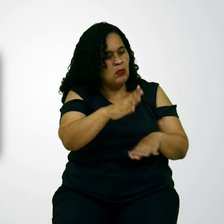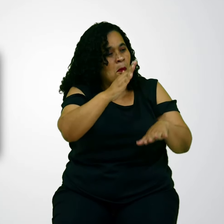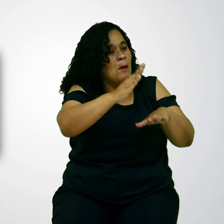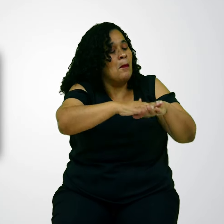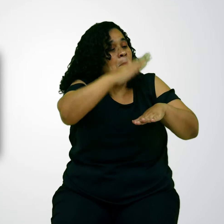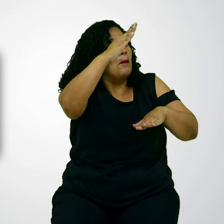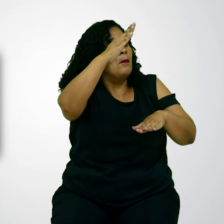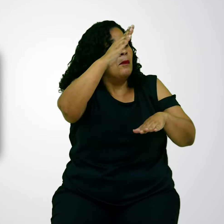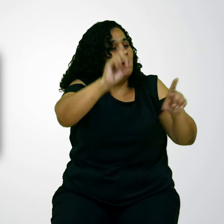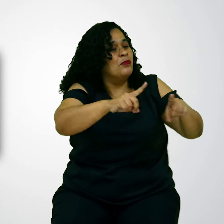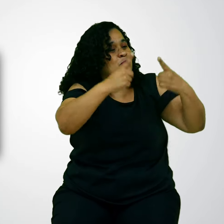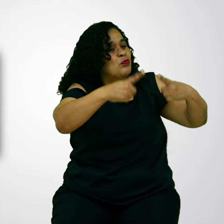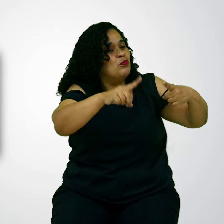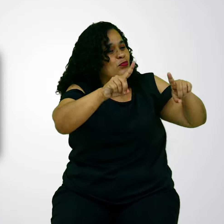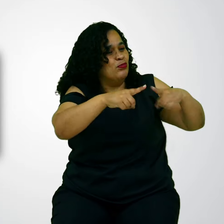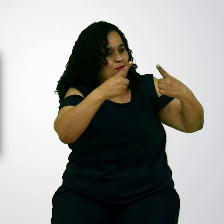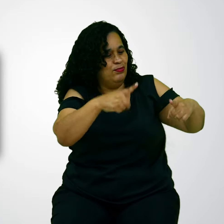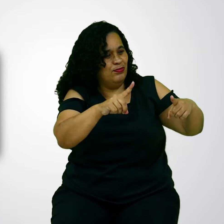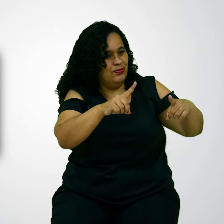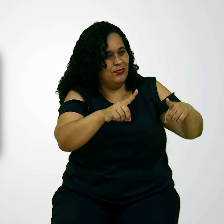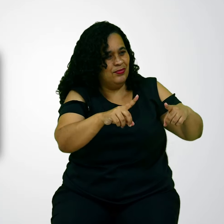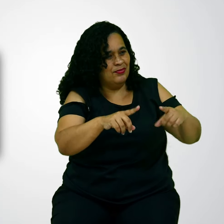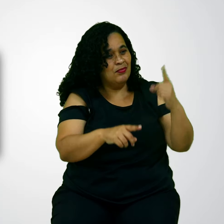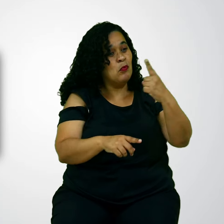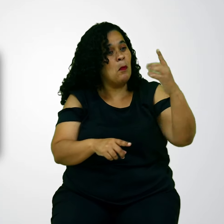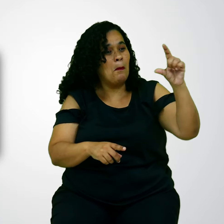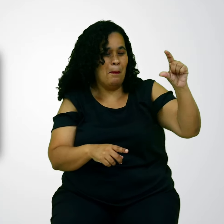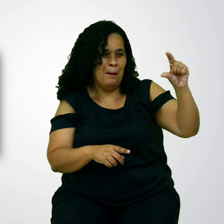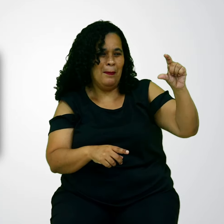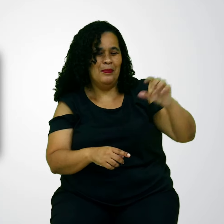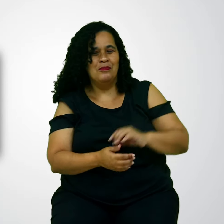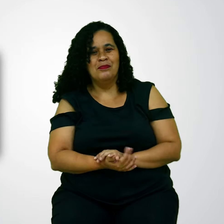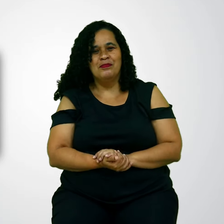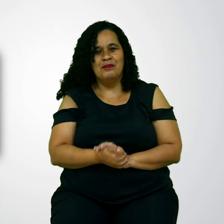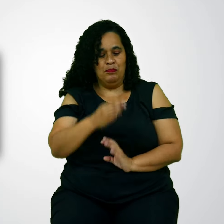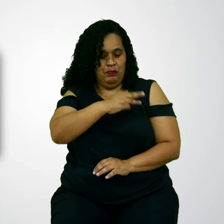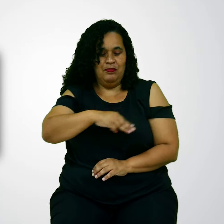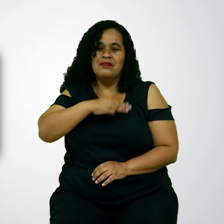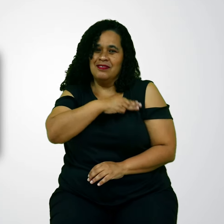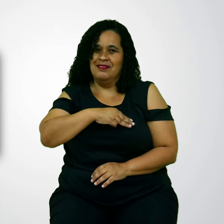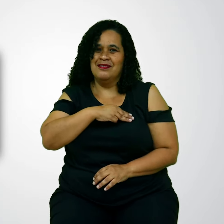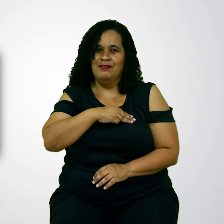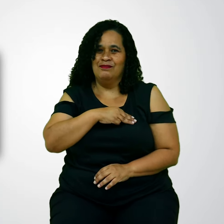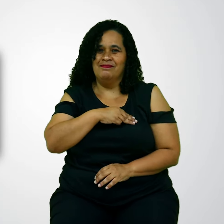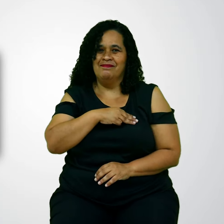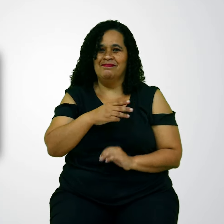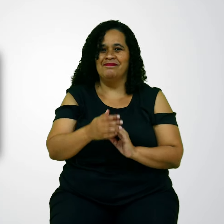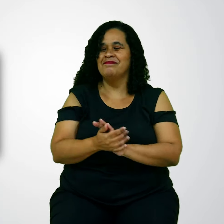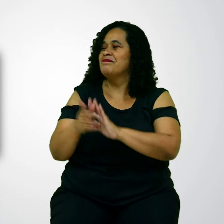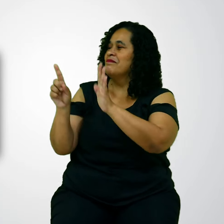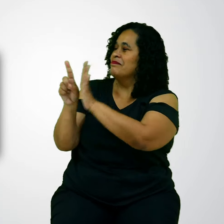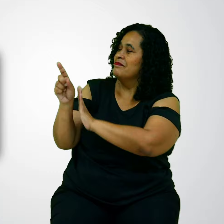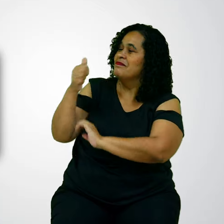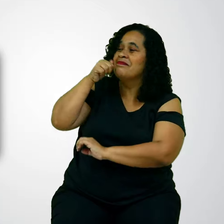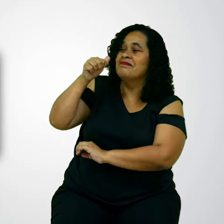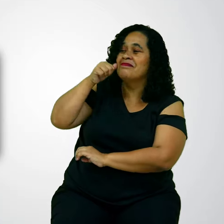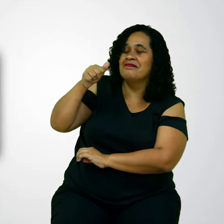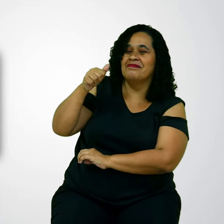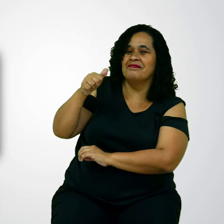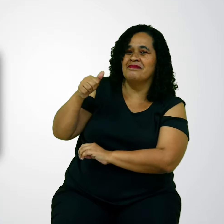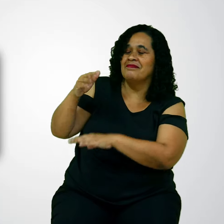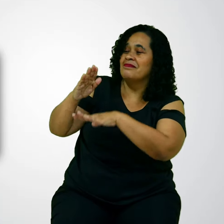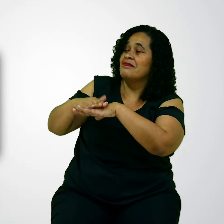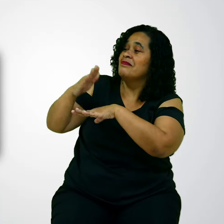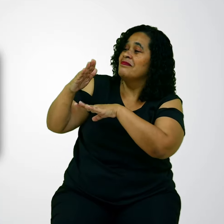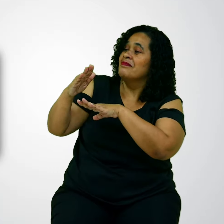uma palavra. Mais que som em uma palavra, missão. Missão. Marta, mais que som em uma palavra.